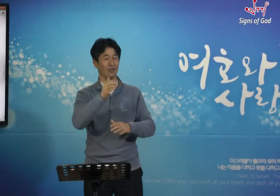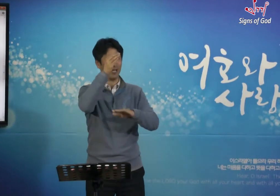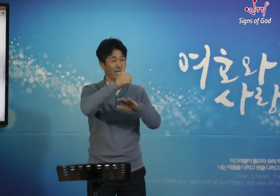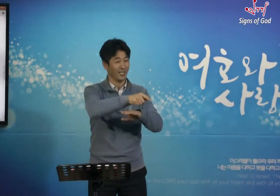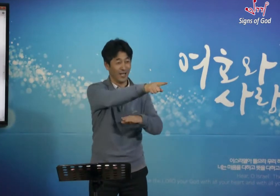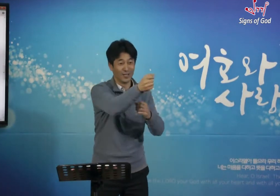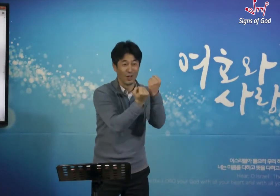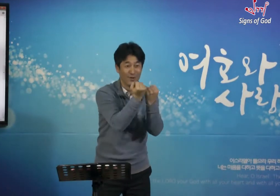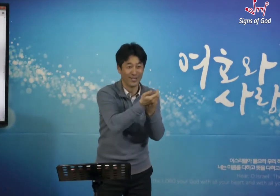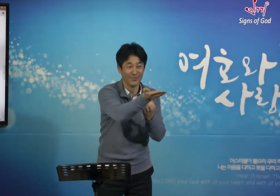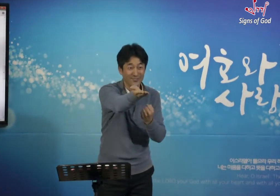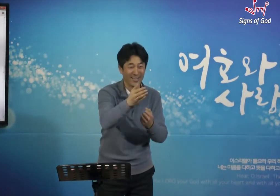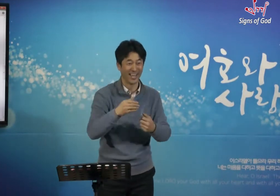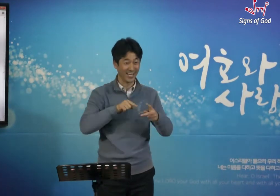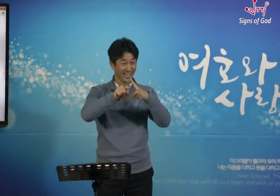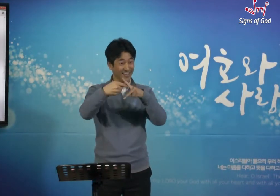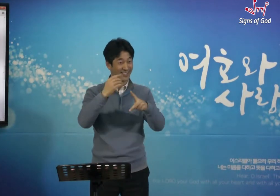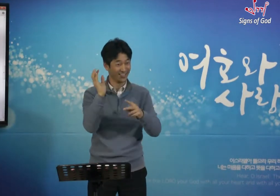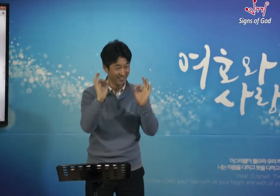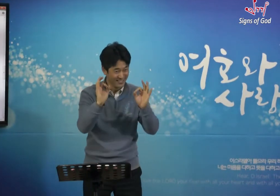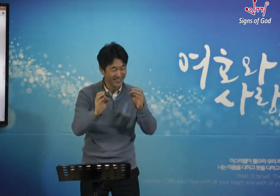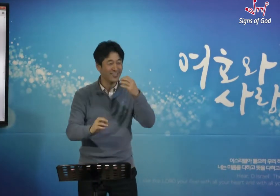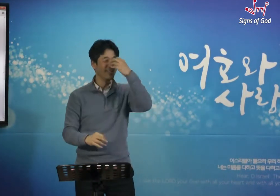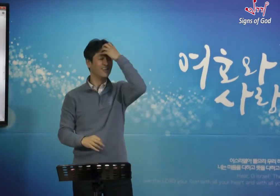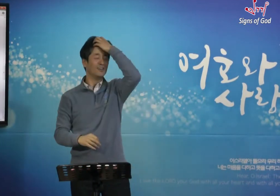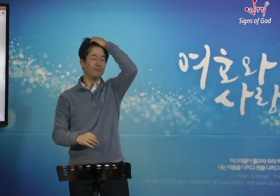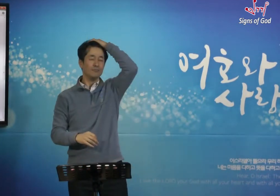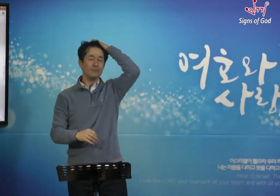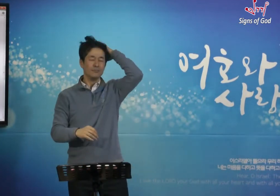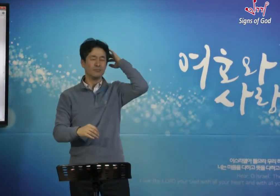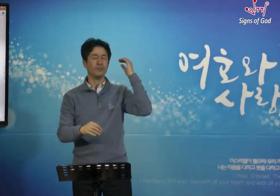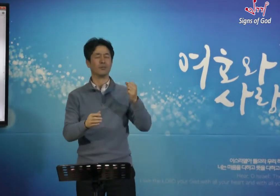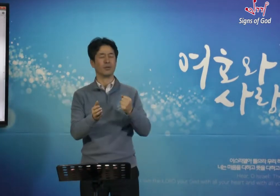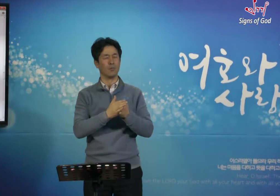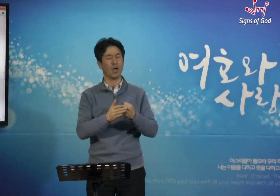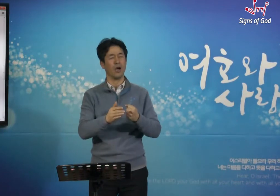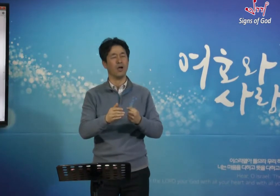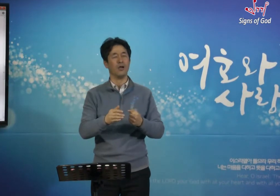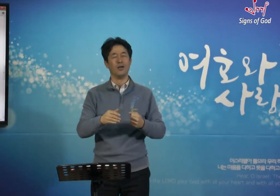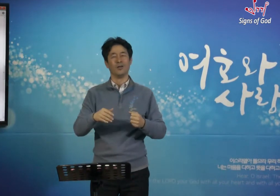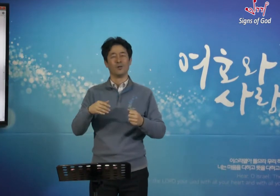예. 나중에 더 이제 설명을 해드리면 좋을 것 같아요.